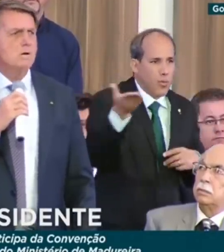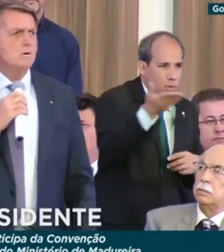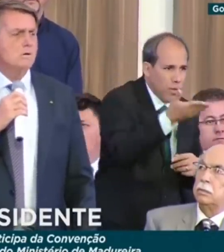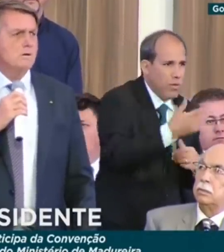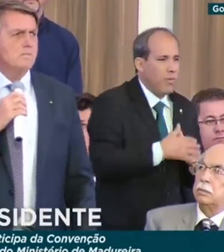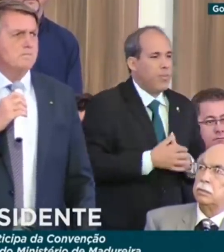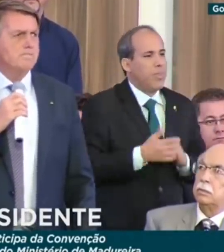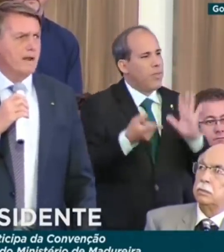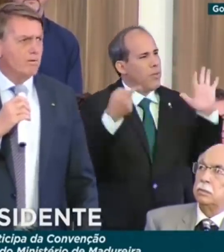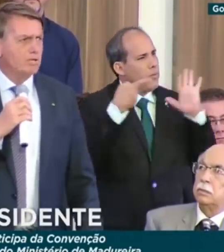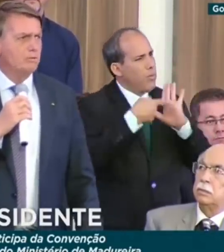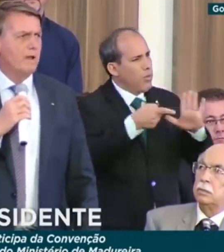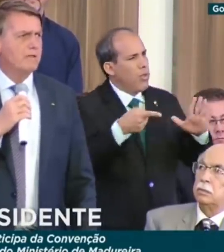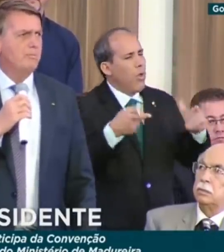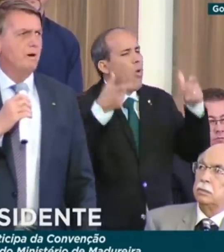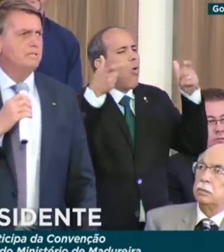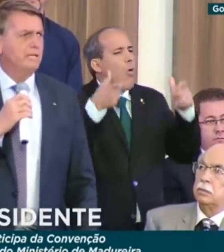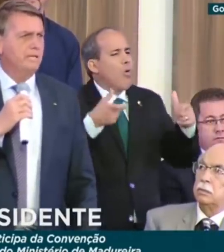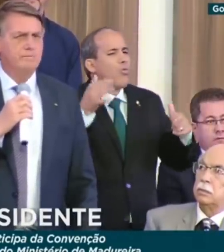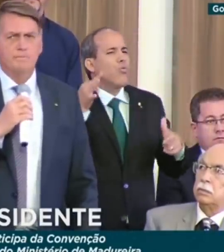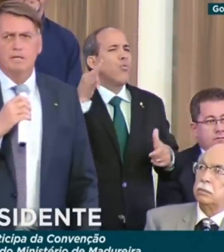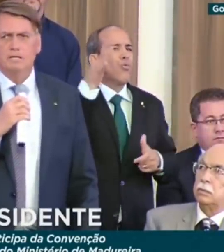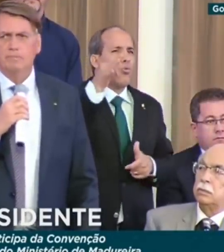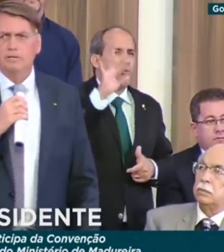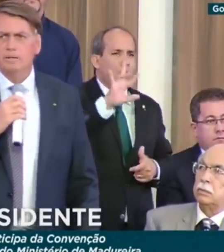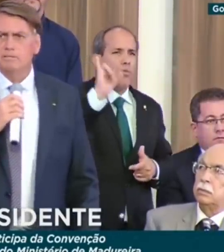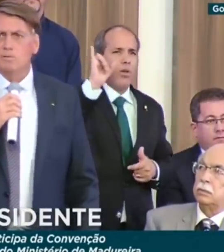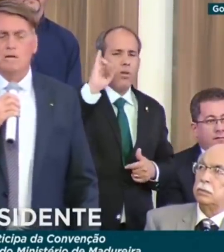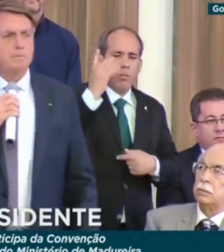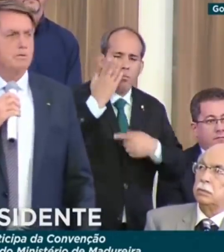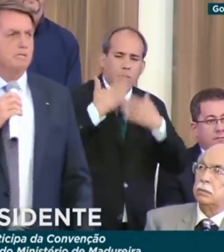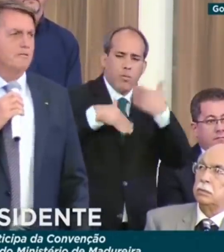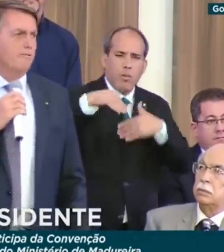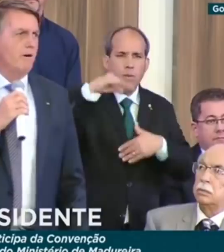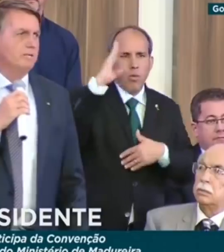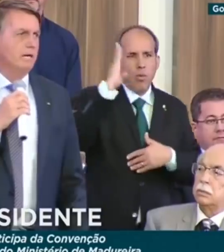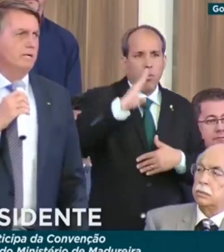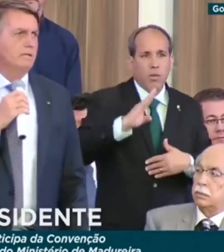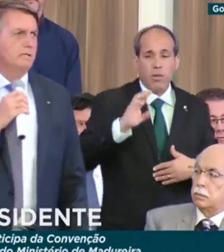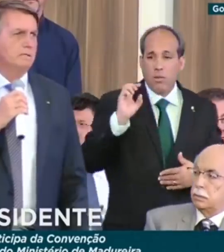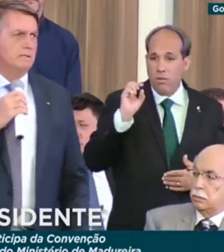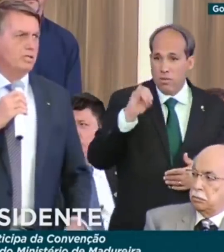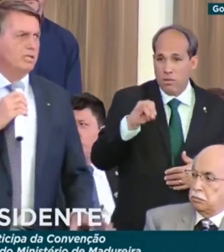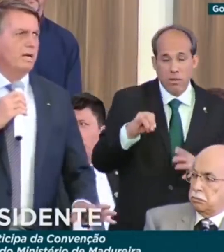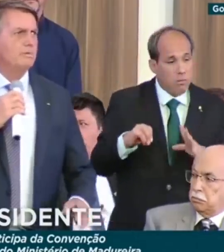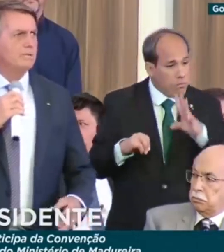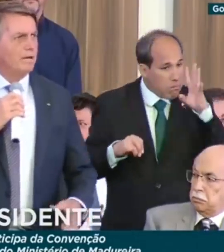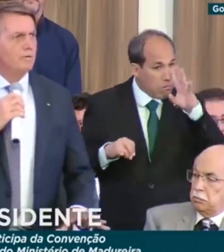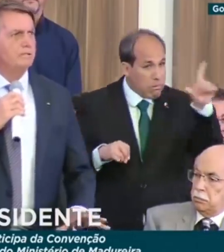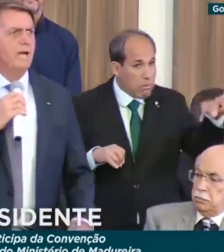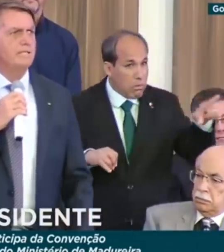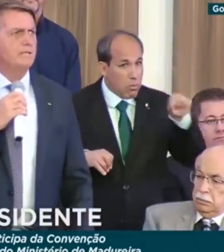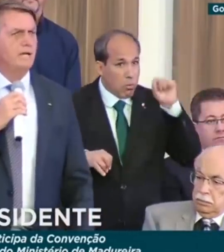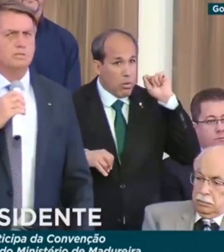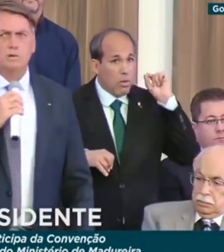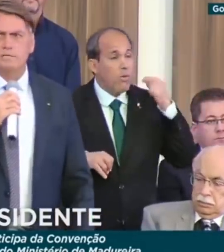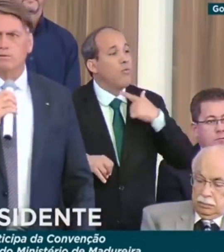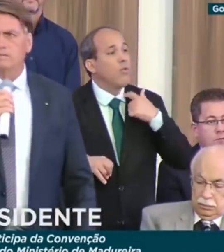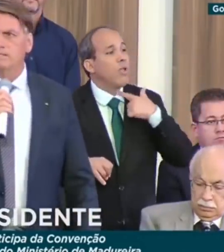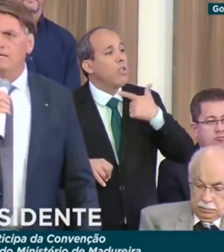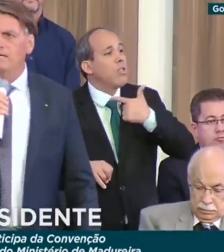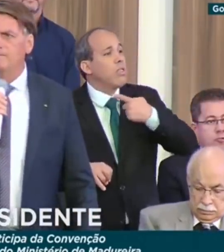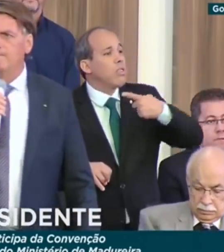mostrar para onde o Brasil pode ir, e podemos ter um caminho sem volta, se deixarmos à vontade as